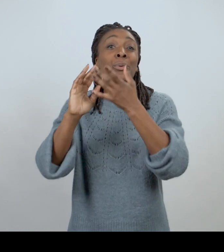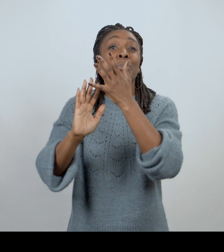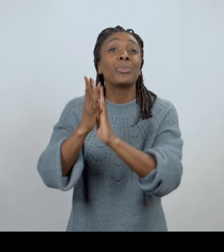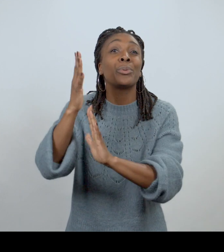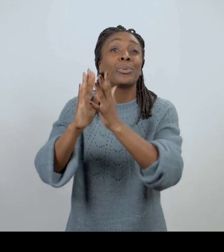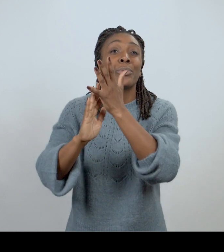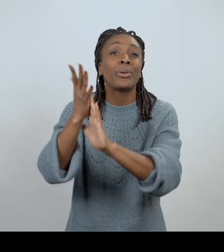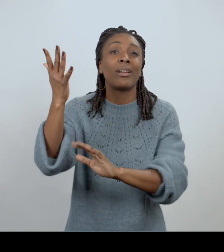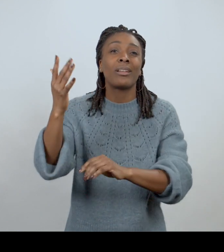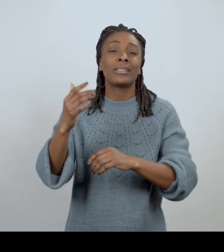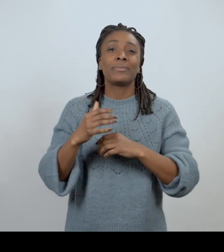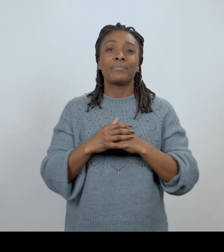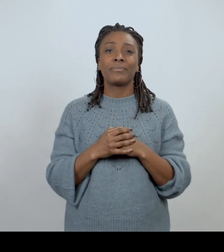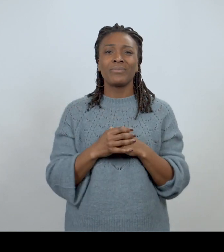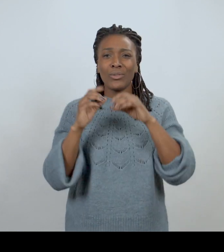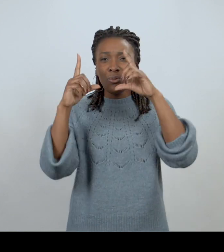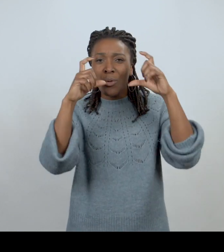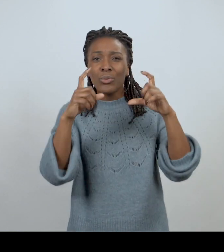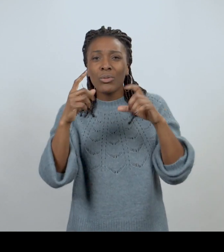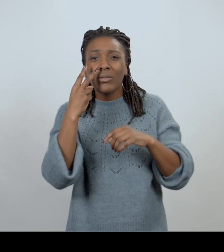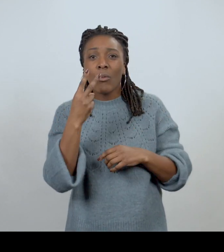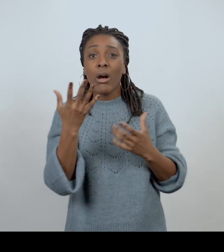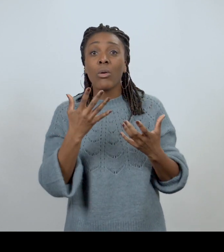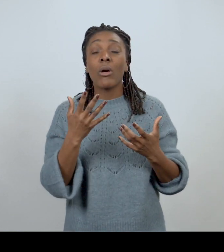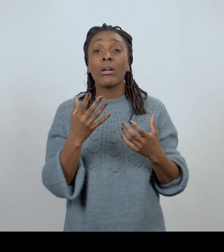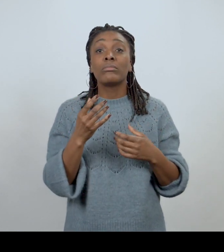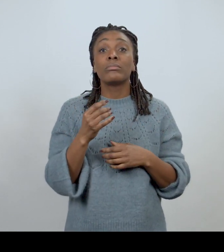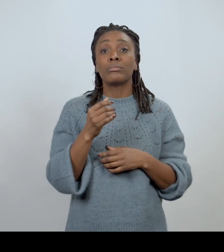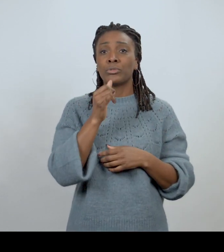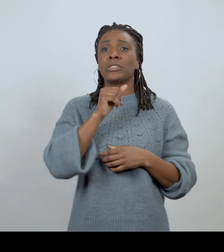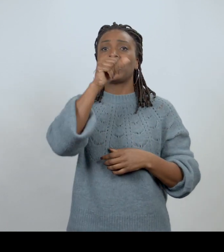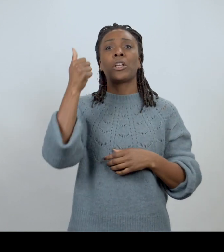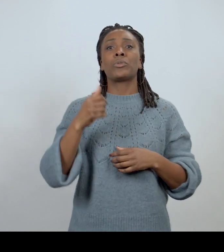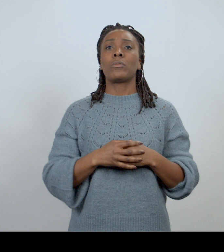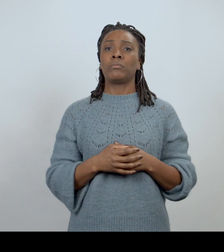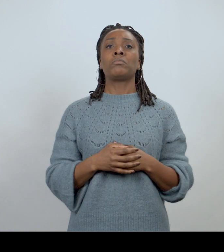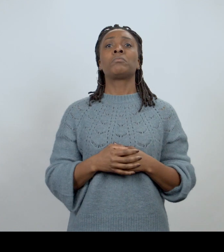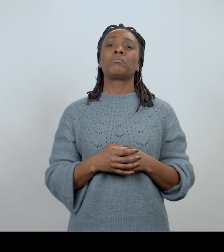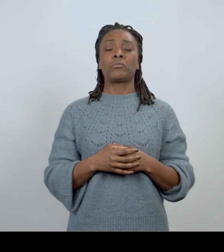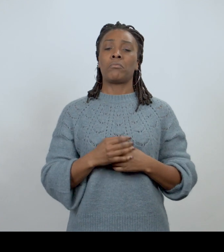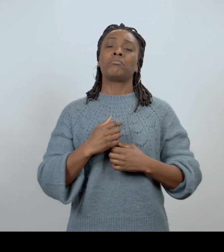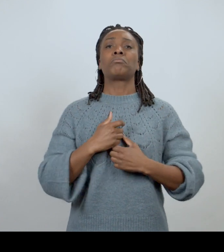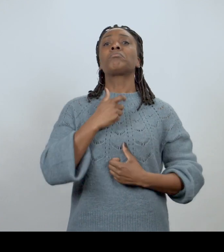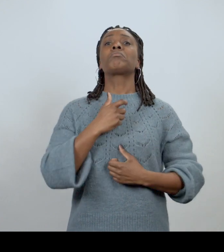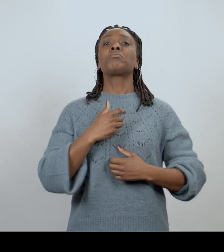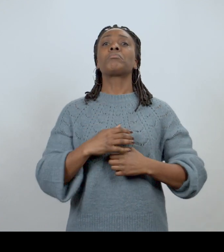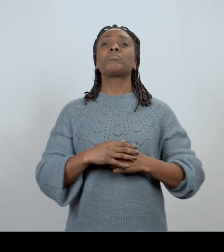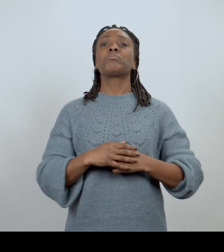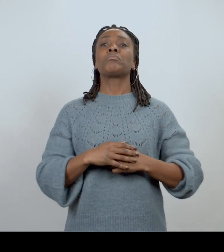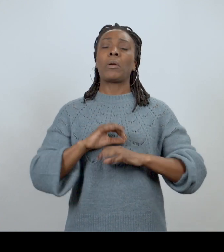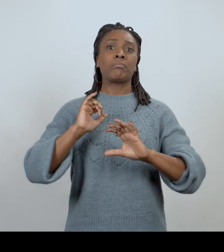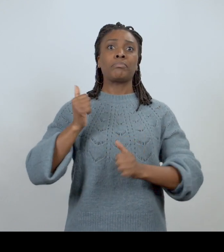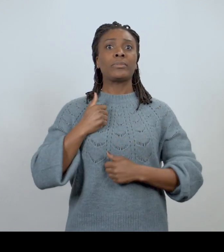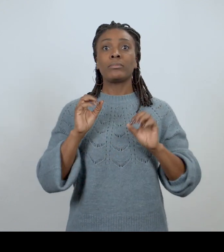Sur la photo, on remarque de suite que le petit garçon adopte une posture dénotant